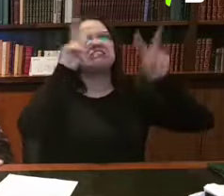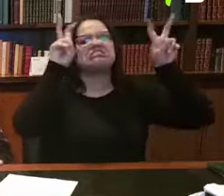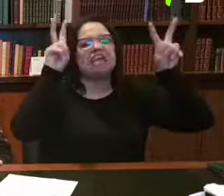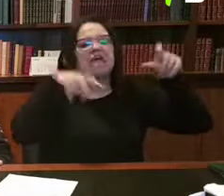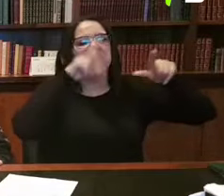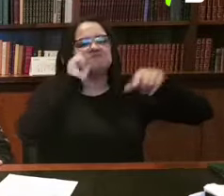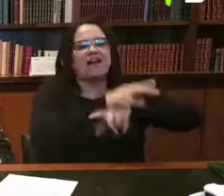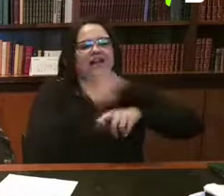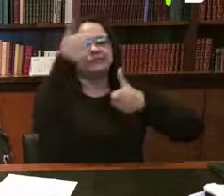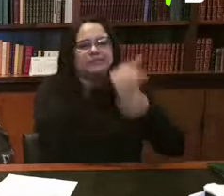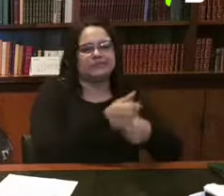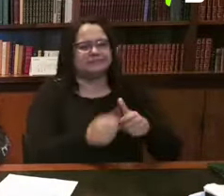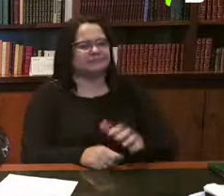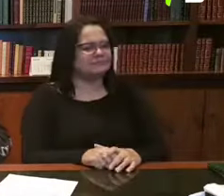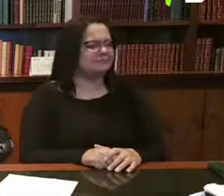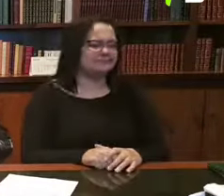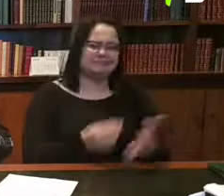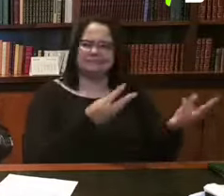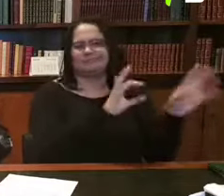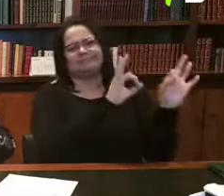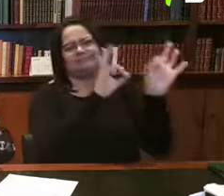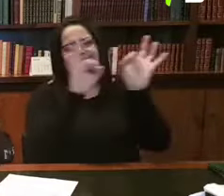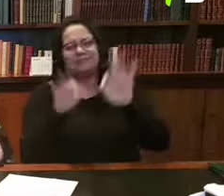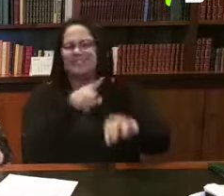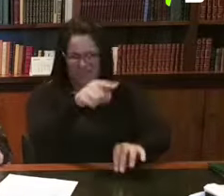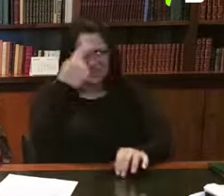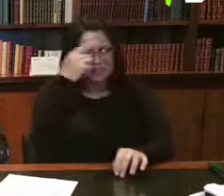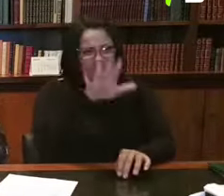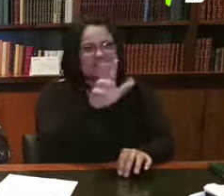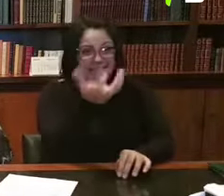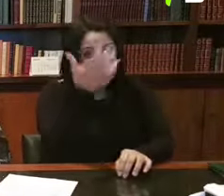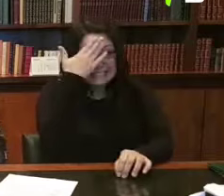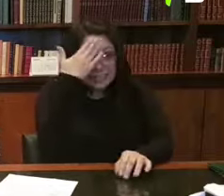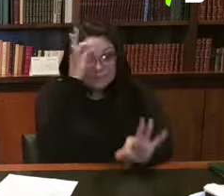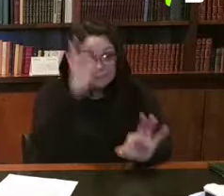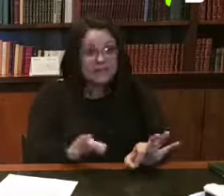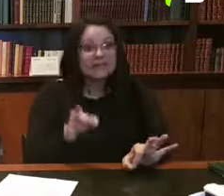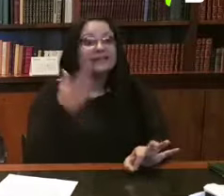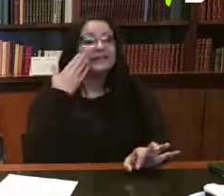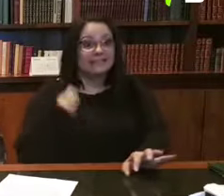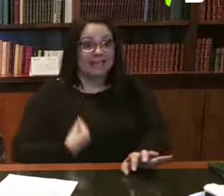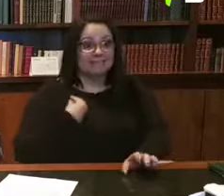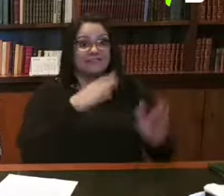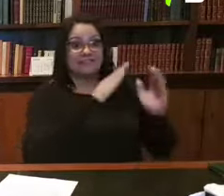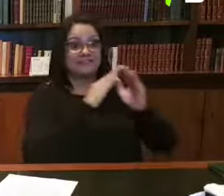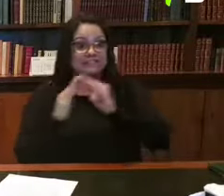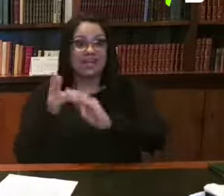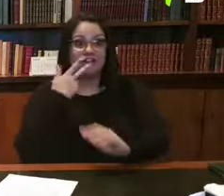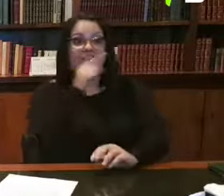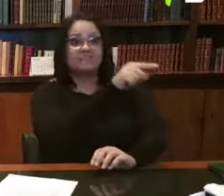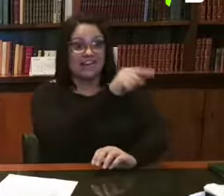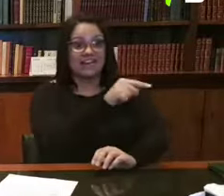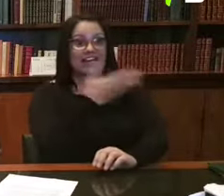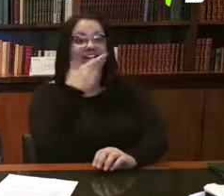elogiando pô então você quer sair olha quantos km de se escolher o ministro se você quiser saber da vida do teu vizinho né gente ele